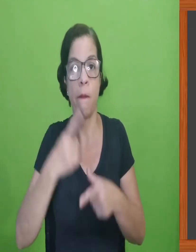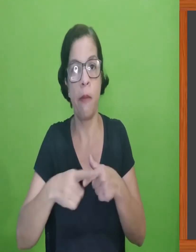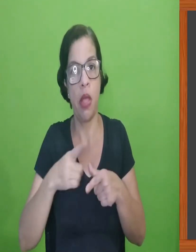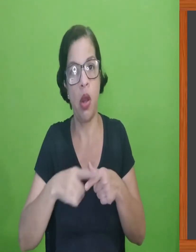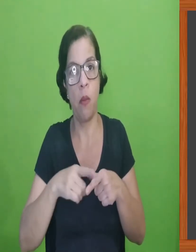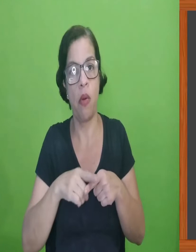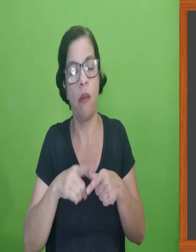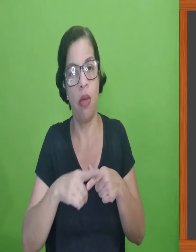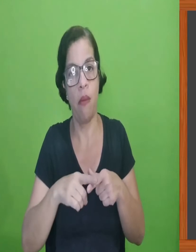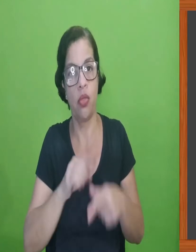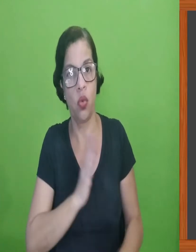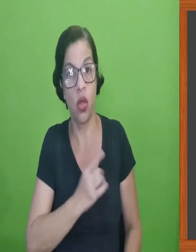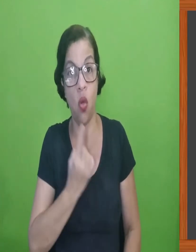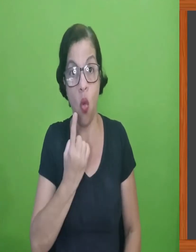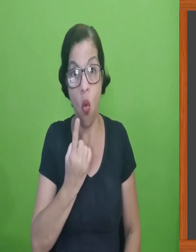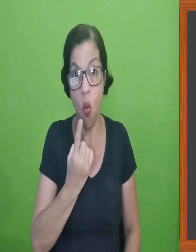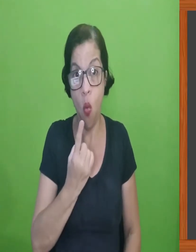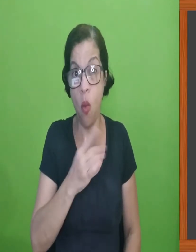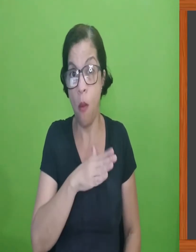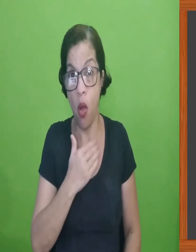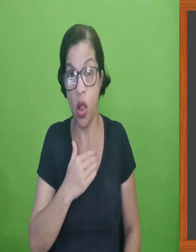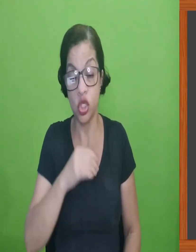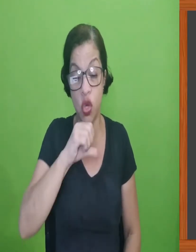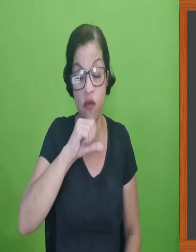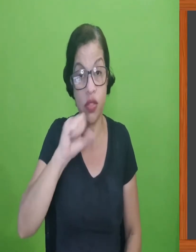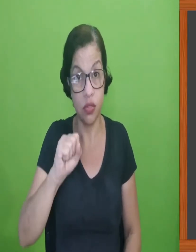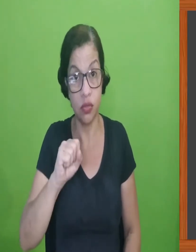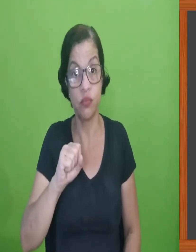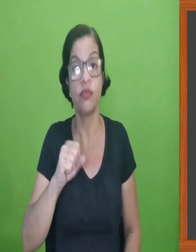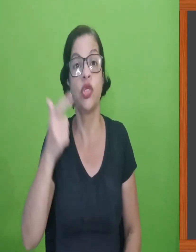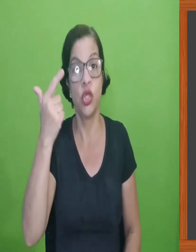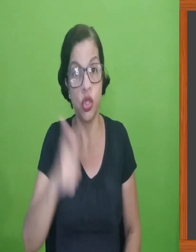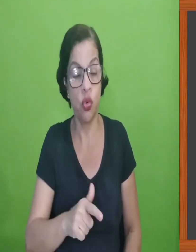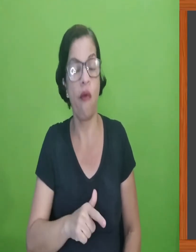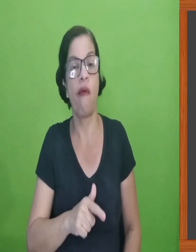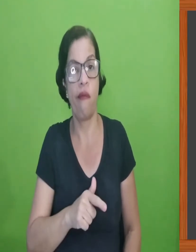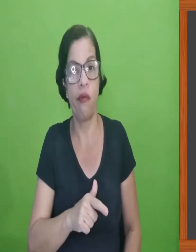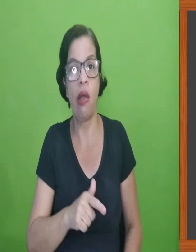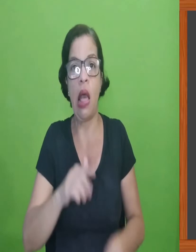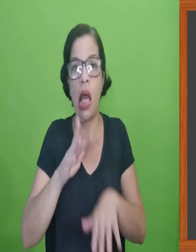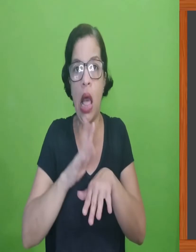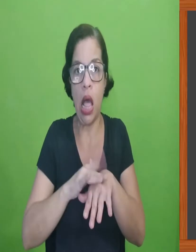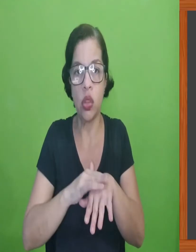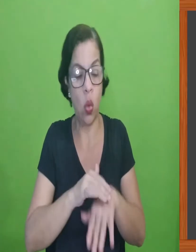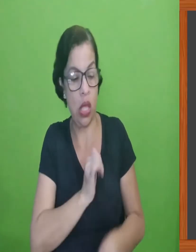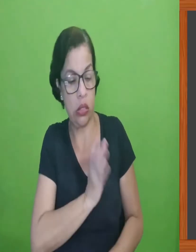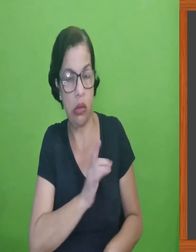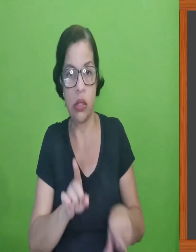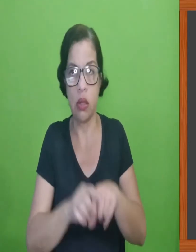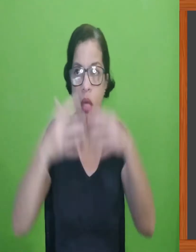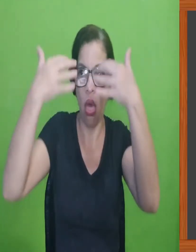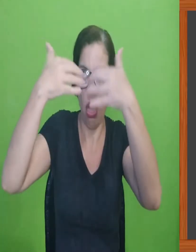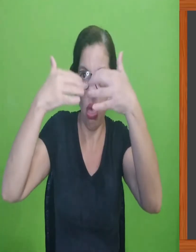a cada 90 segundos. E, mais uma vez, as doenças isquêmicas do coração e as doenças